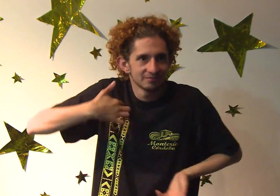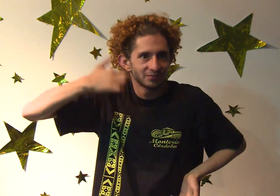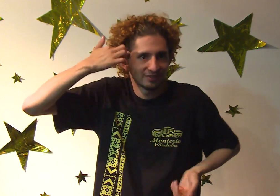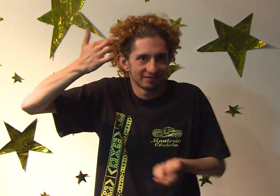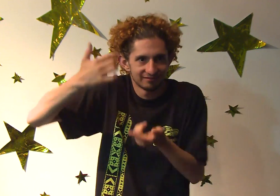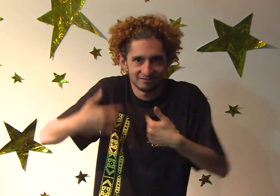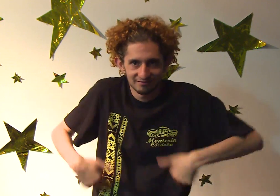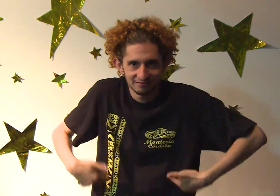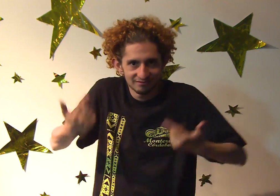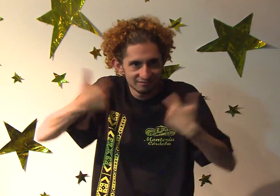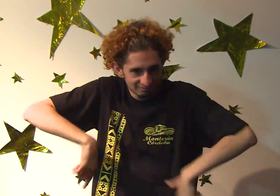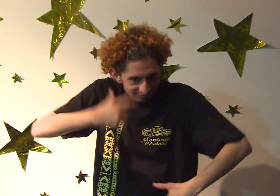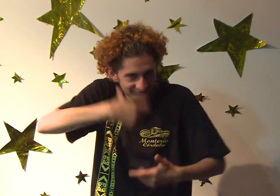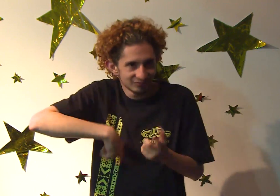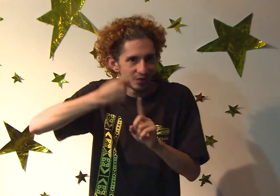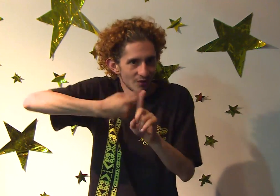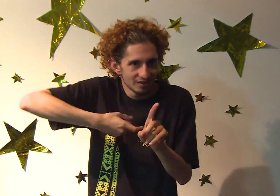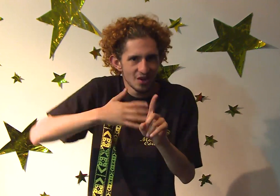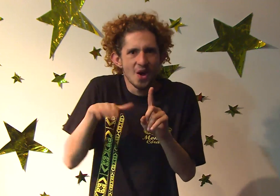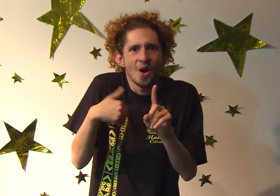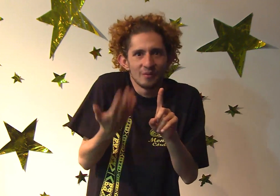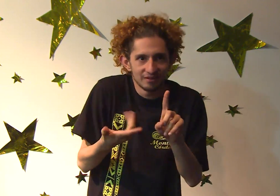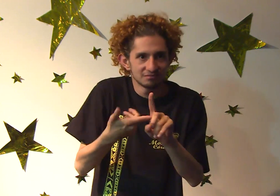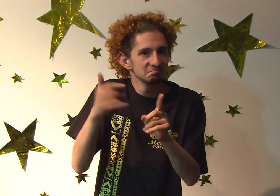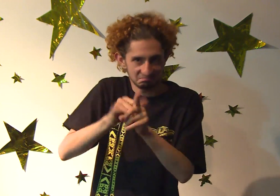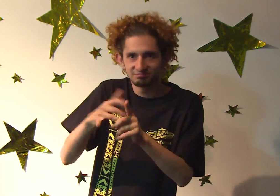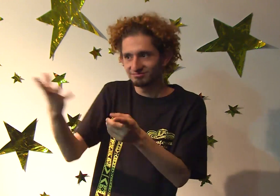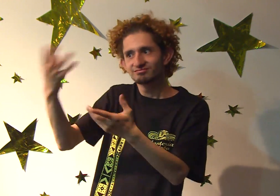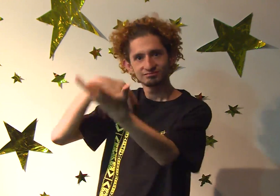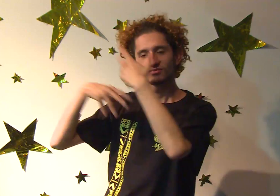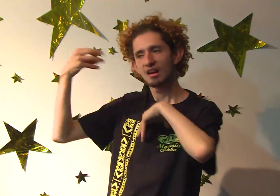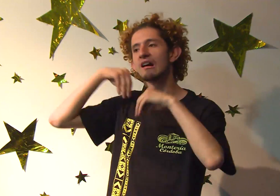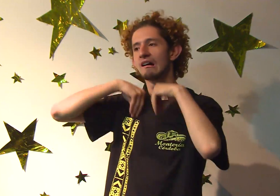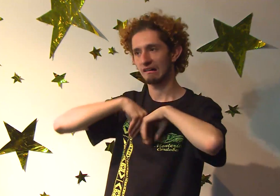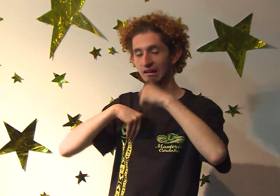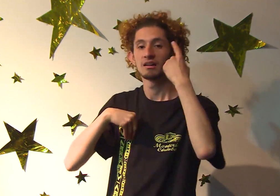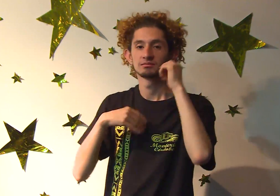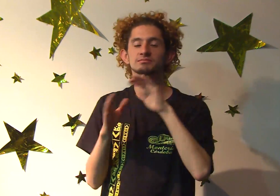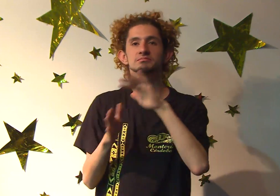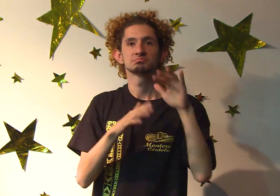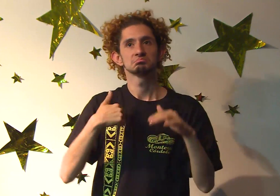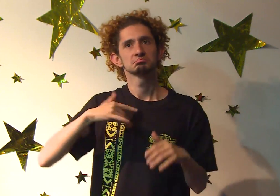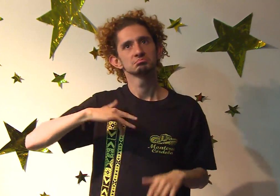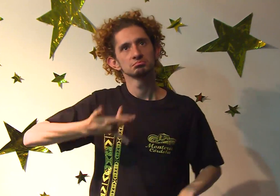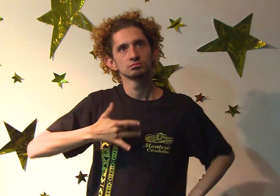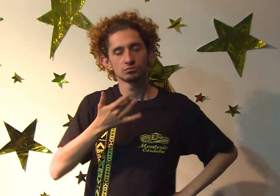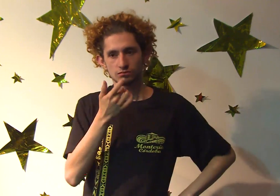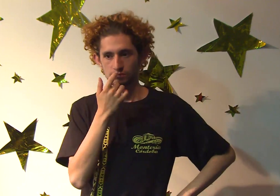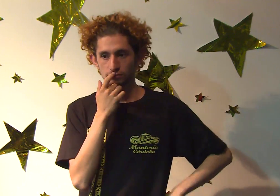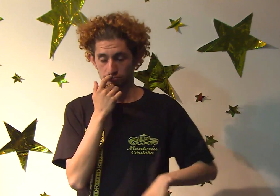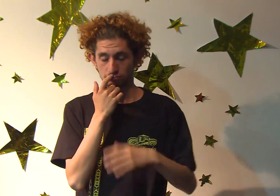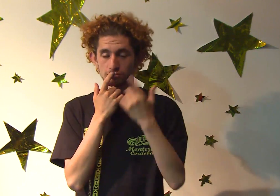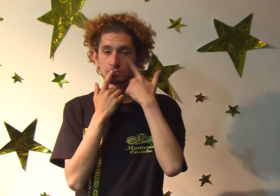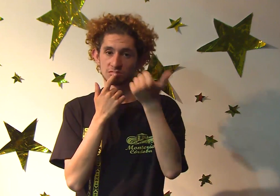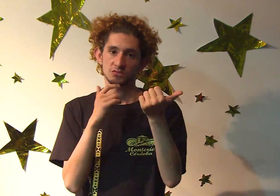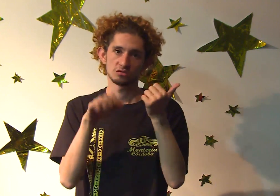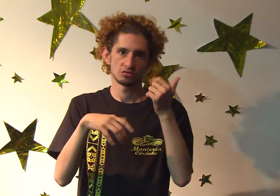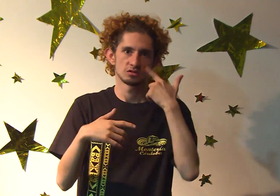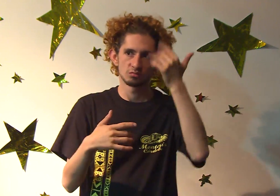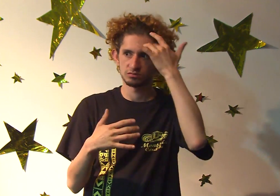construirnos sobre lo que ha sido la universidad pedagógica, y mi rol como profesional también me ayuda a construirlo. Yo me